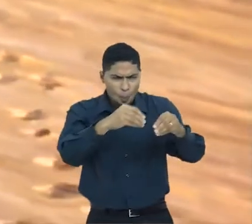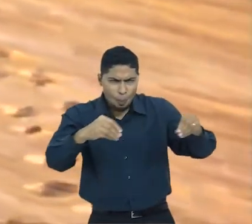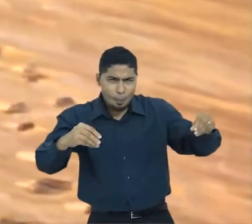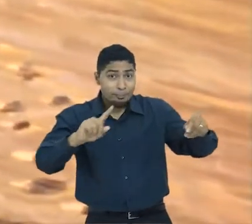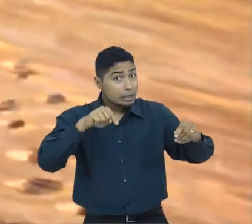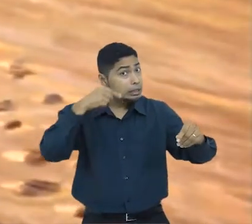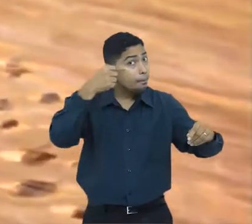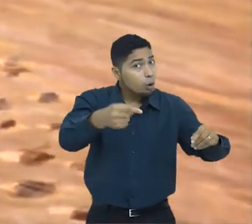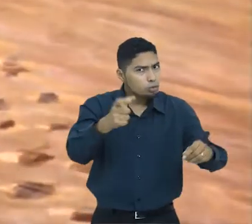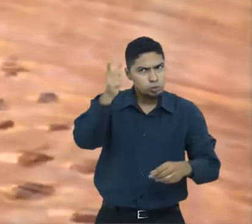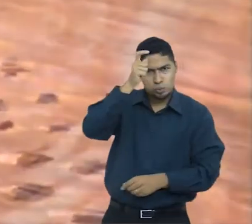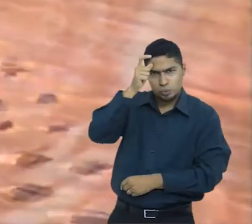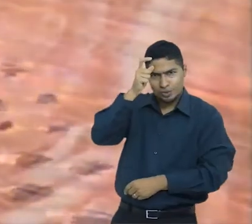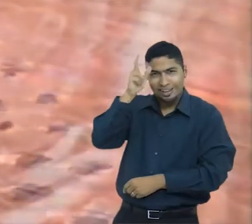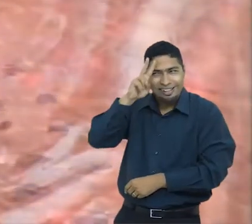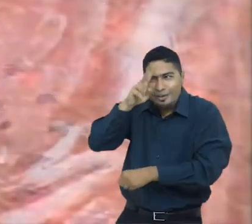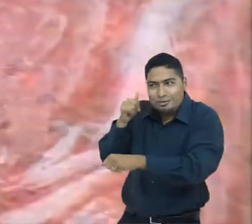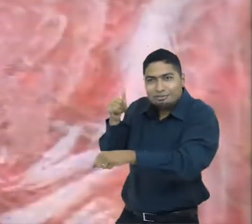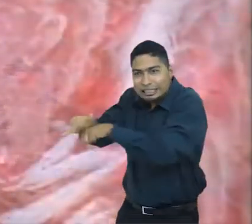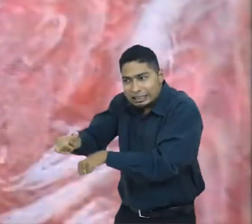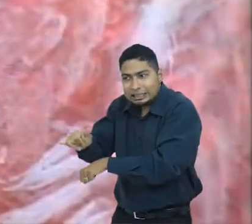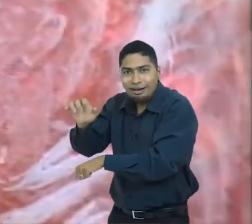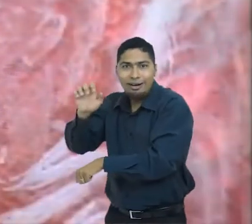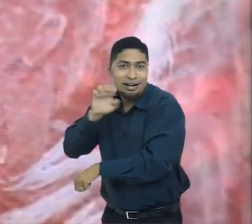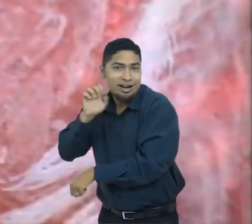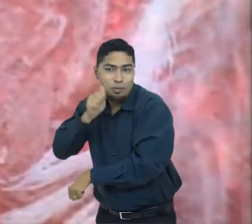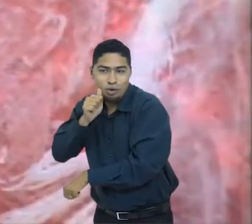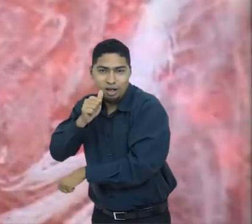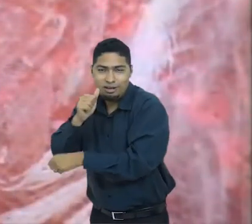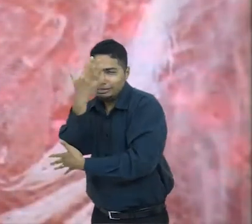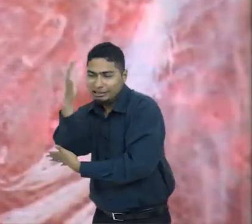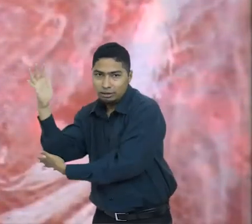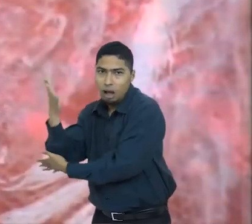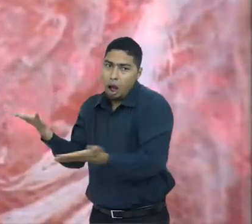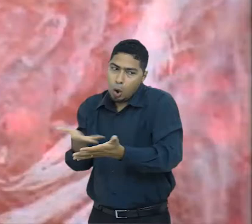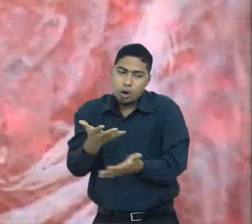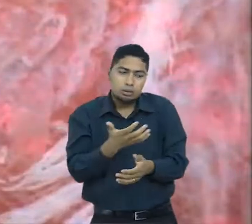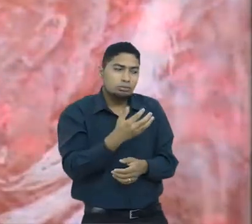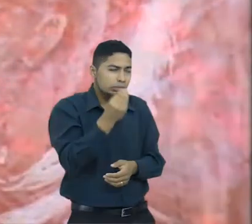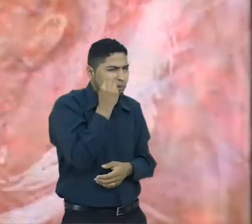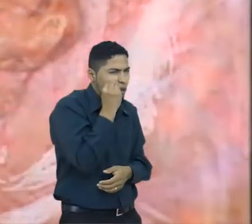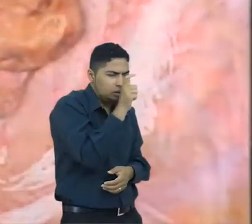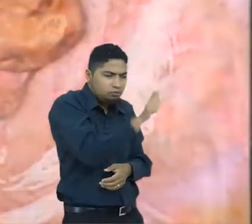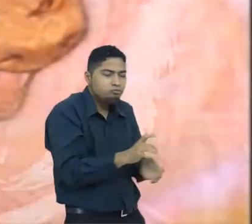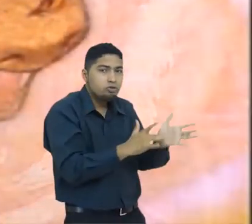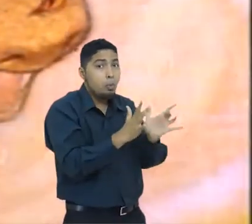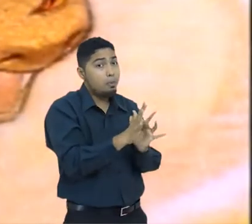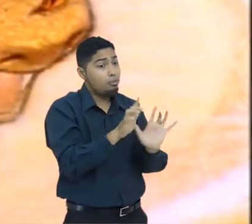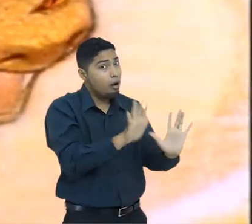disto, Satanás, que havia conseguido enganar Eva no jardim do Éden, quis tentar Jesus, mas Jesus não